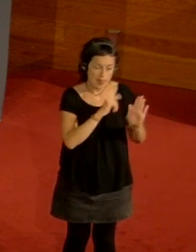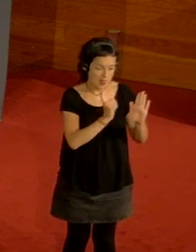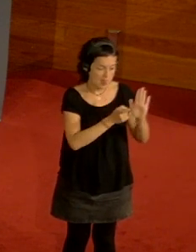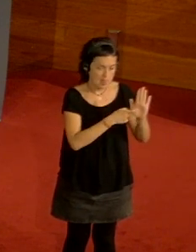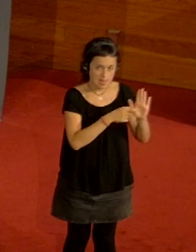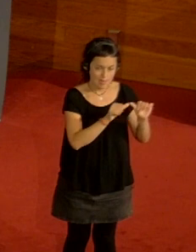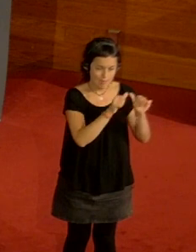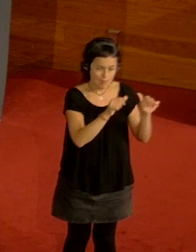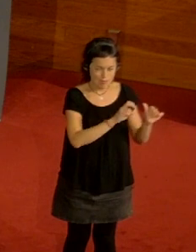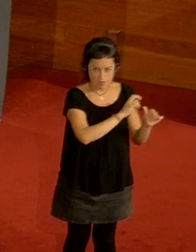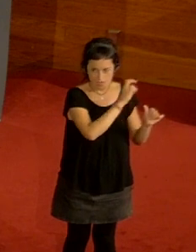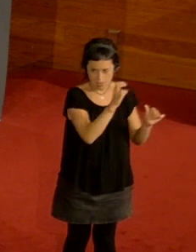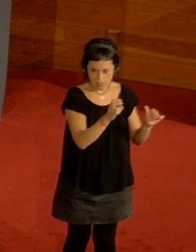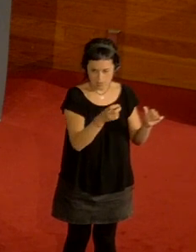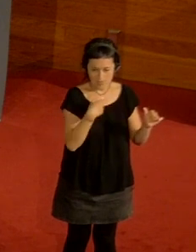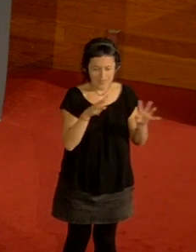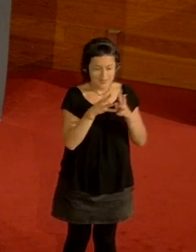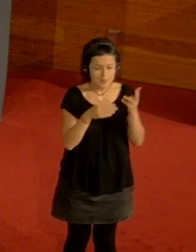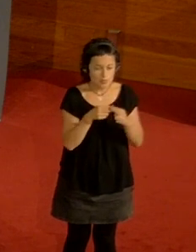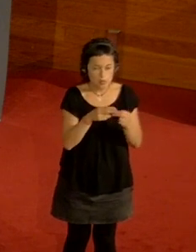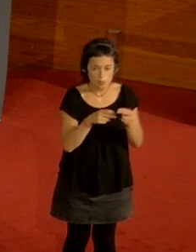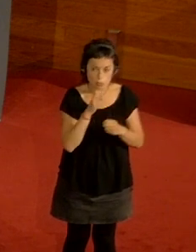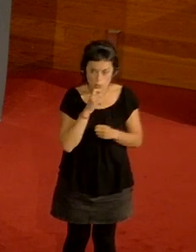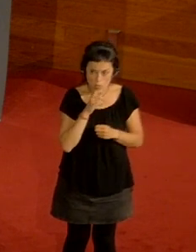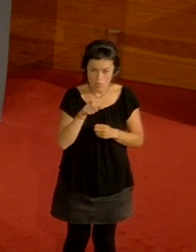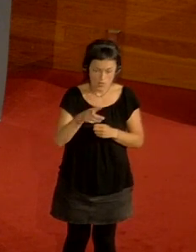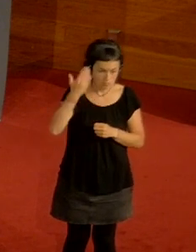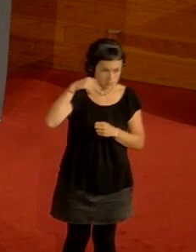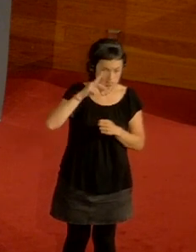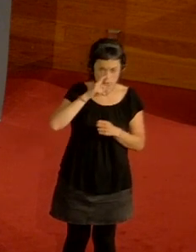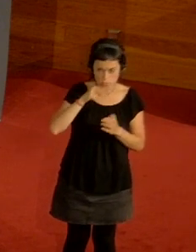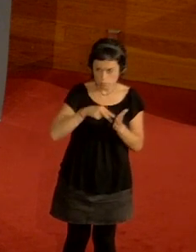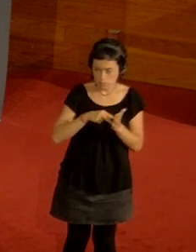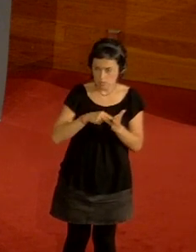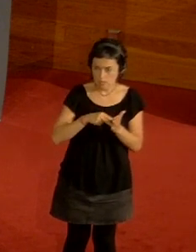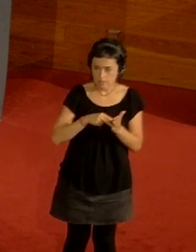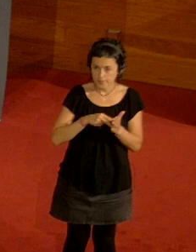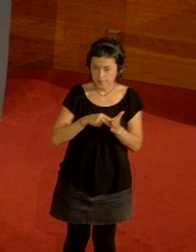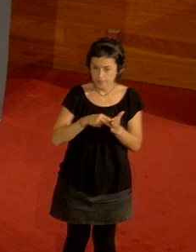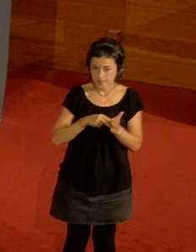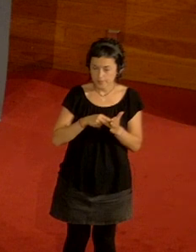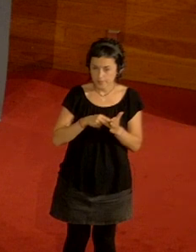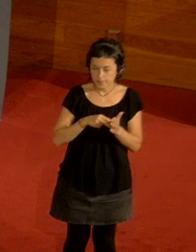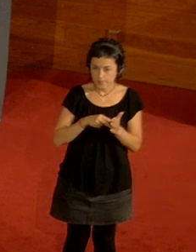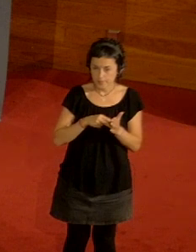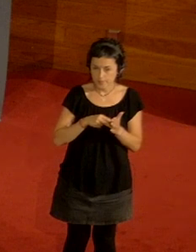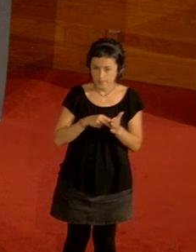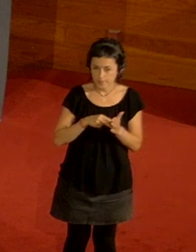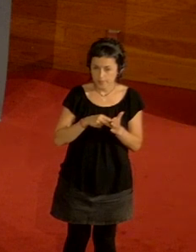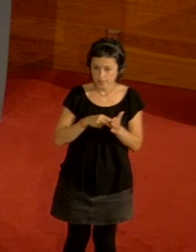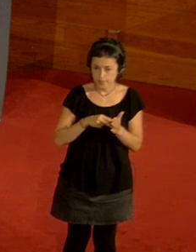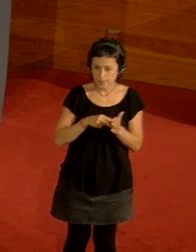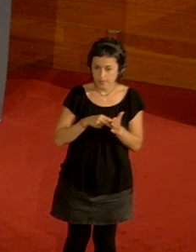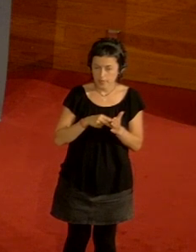construim construyamos internet porque en en aquel caso sí que se le dio un un ah eh